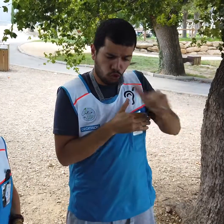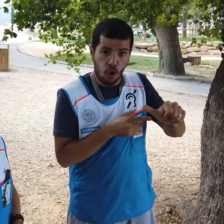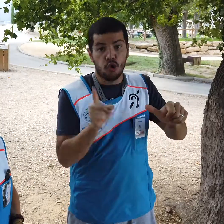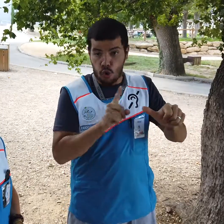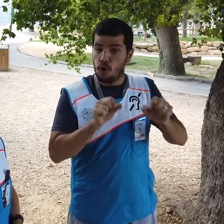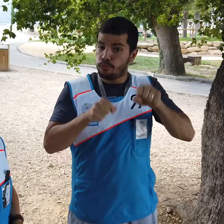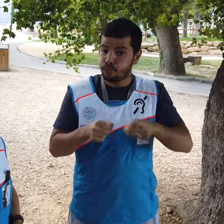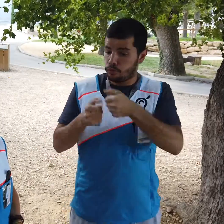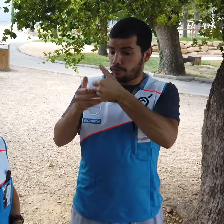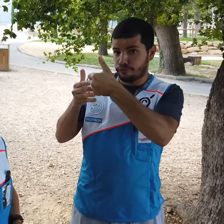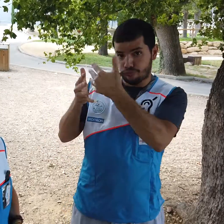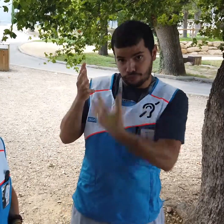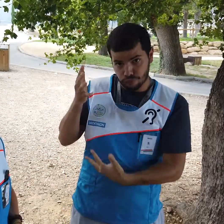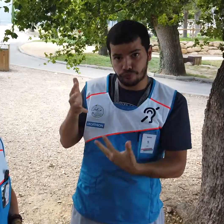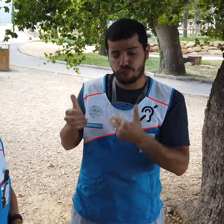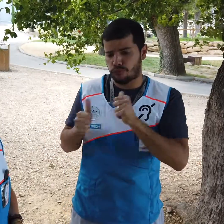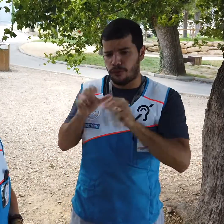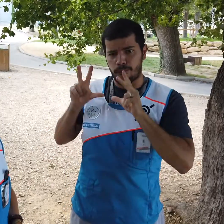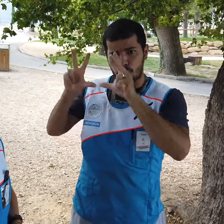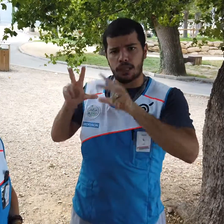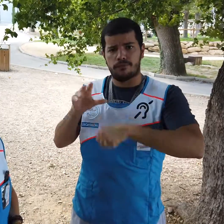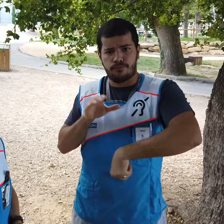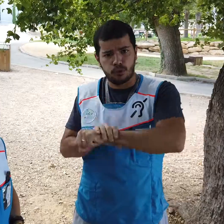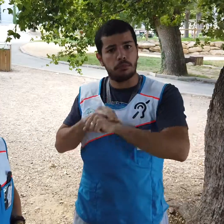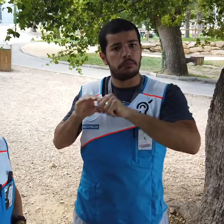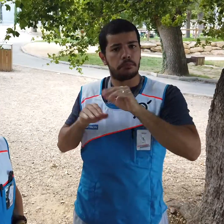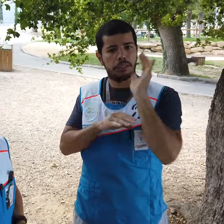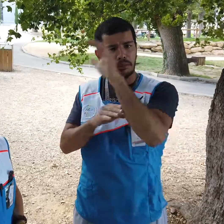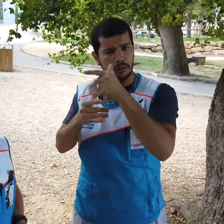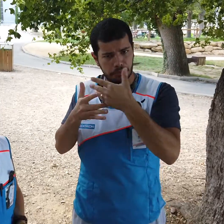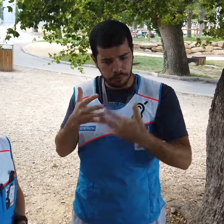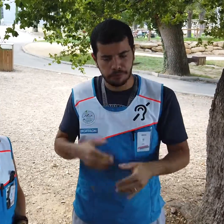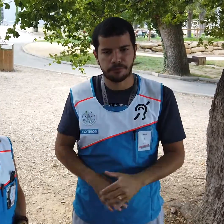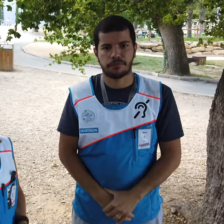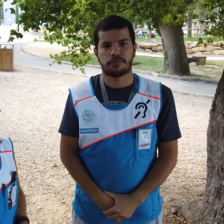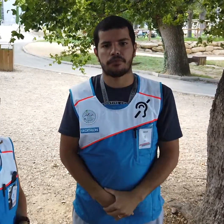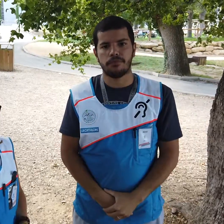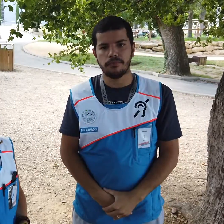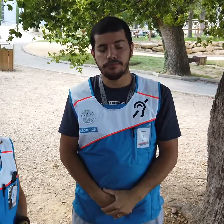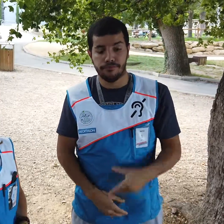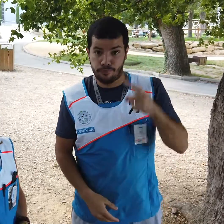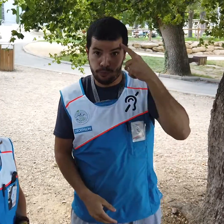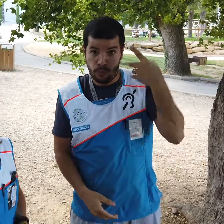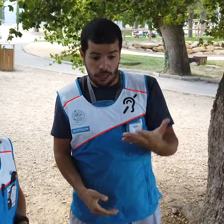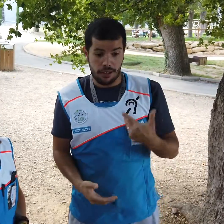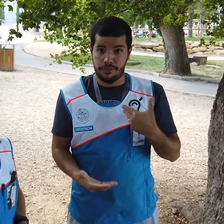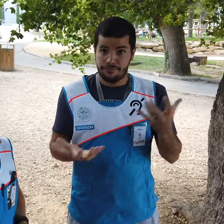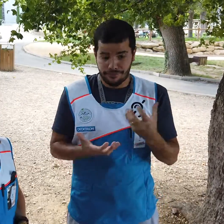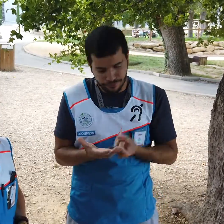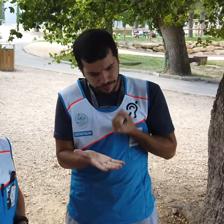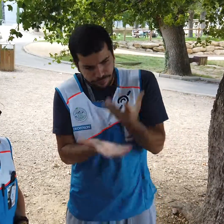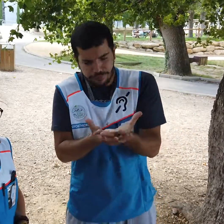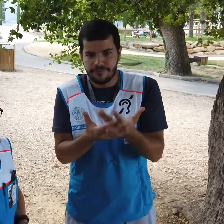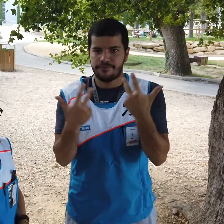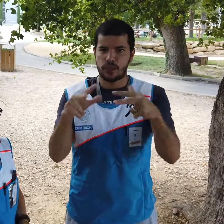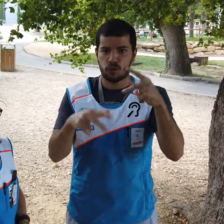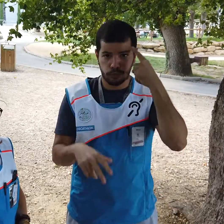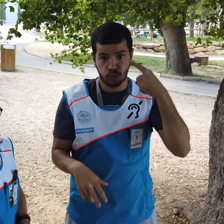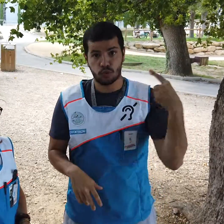Et je suis malentendante. J'aimerais faire des vidéos en langue de signes française. Pour les sourds, viennent